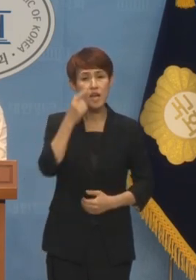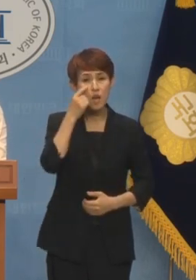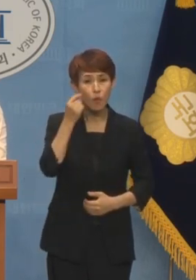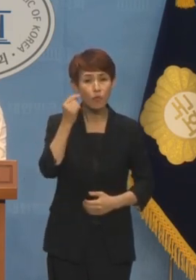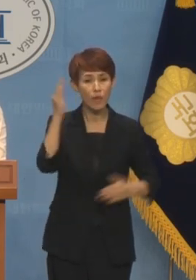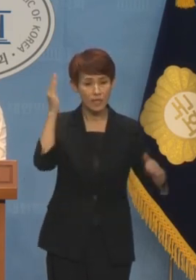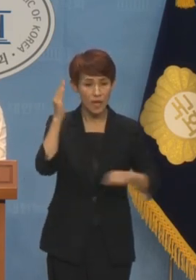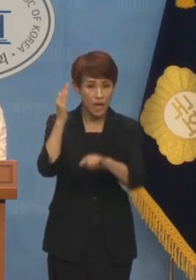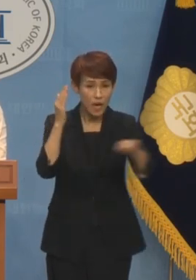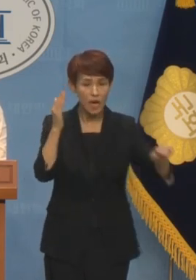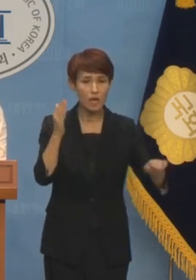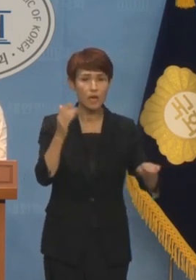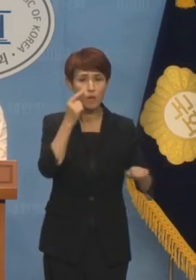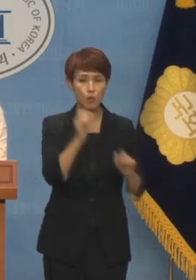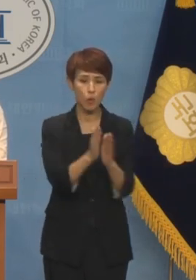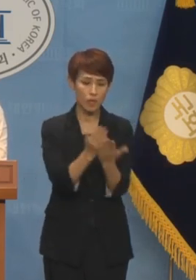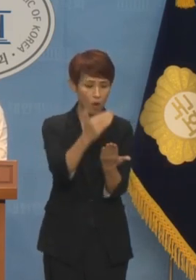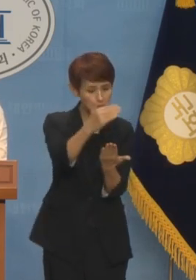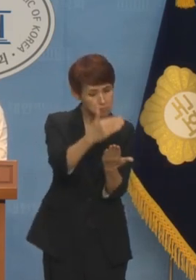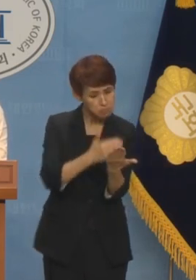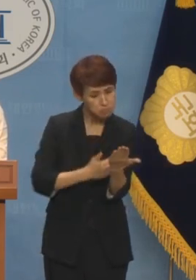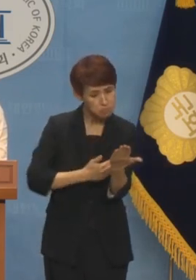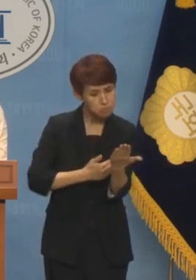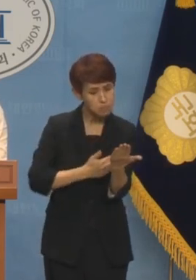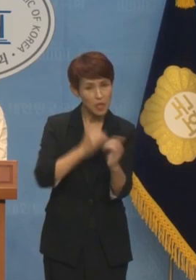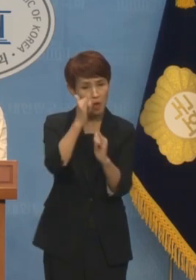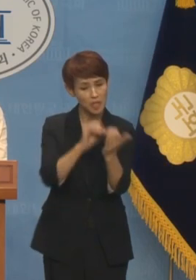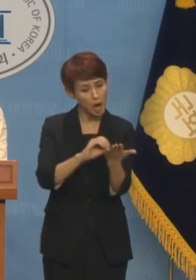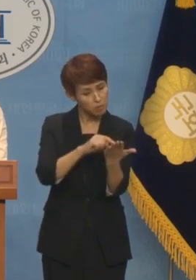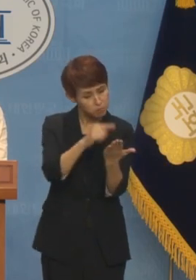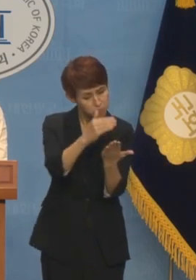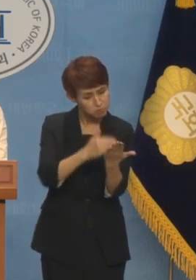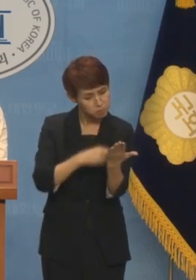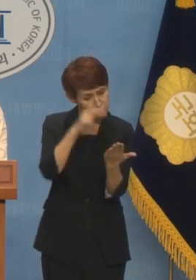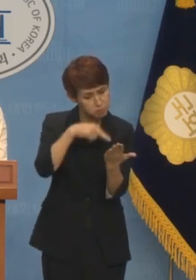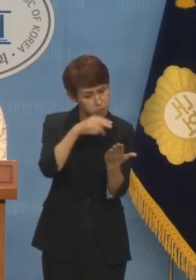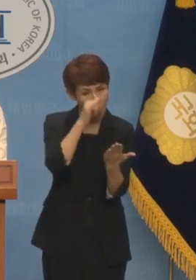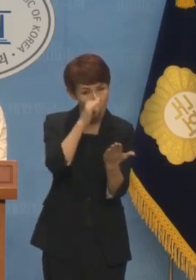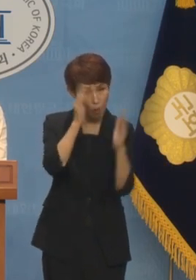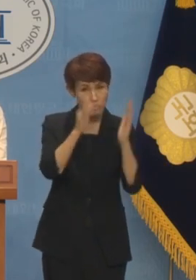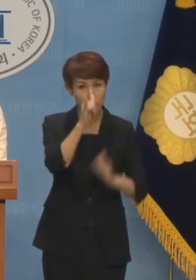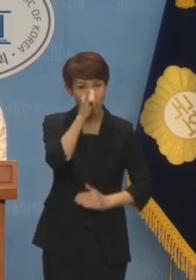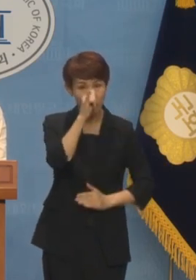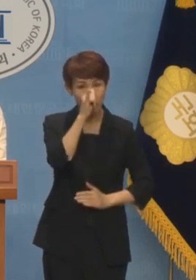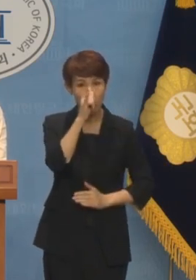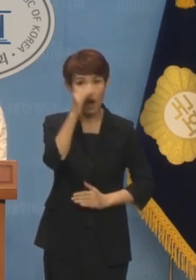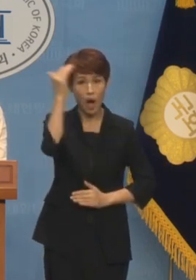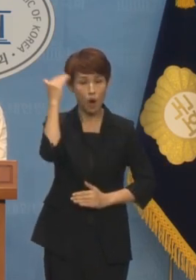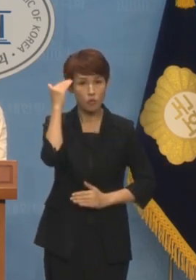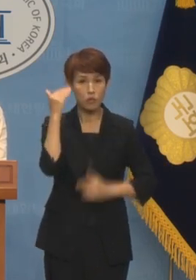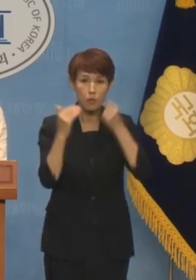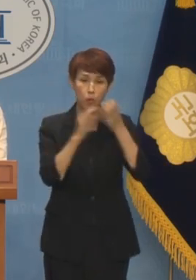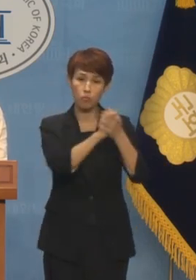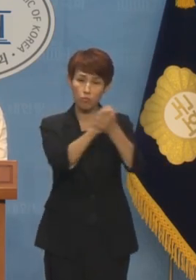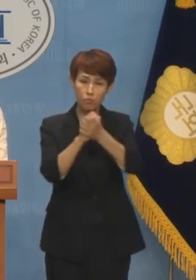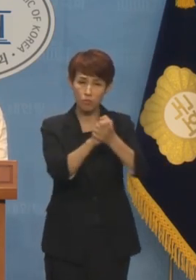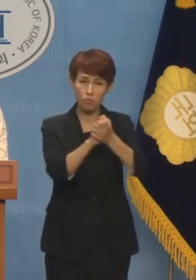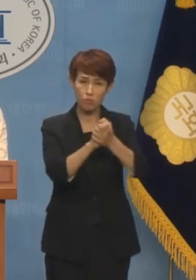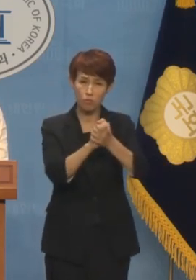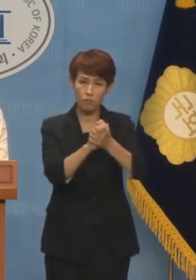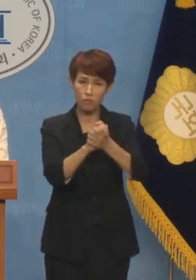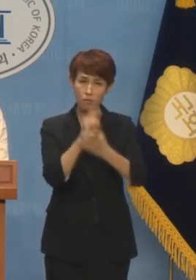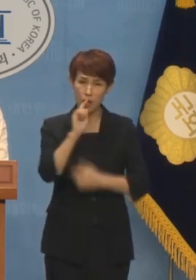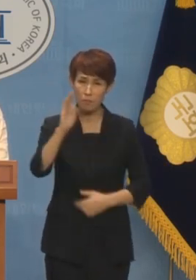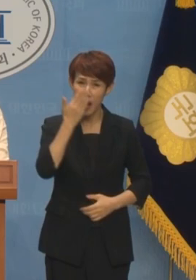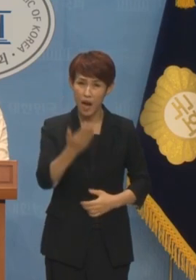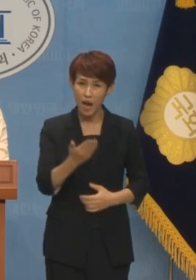이끌어갈 학생들이 이런 내용이 실린 교과서로 공부를 하는데 그것을 한일 관계가 정상화됐다고